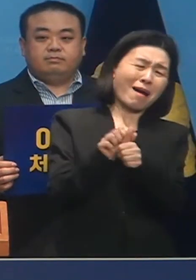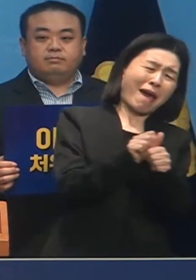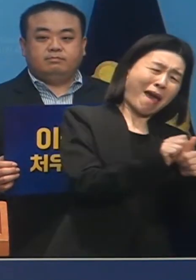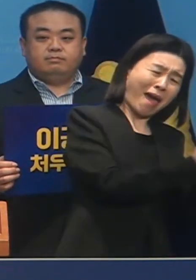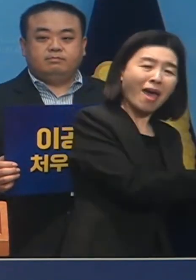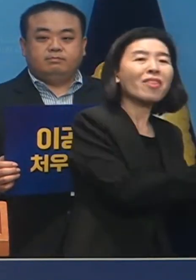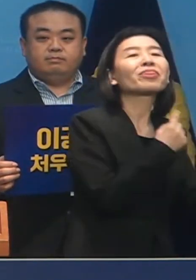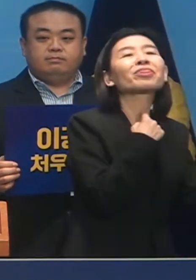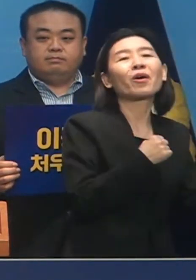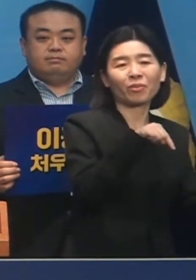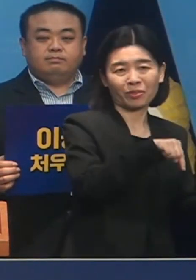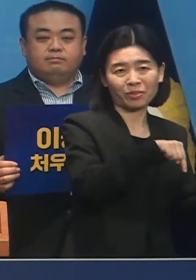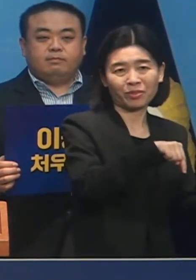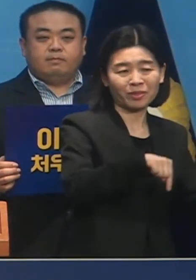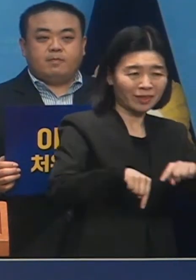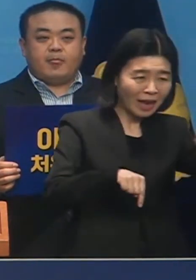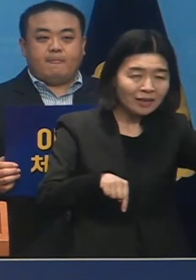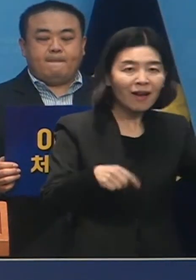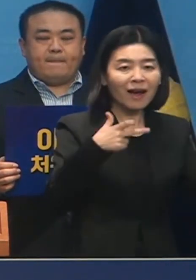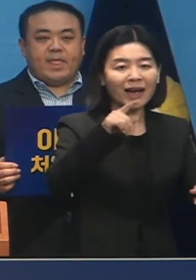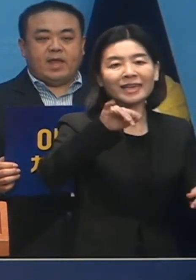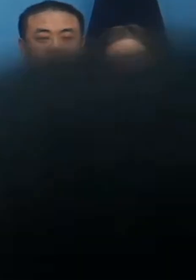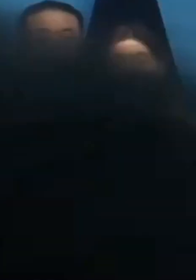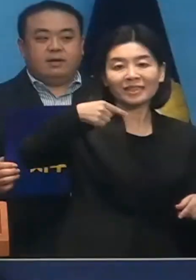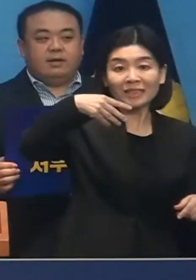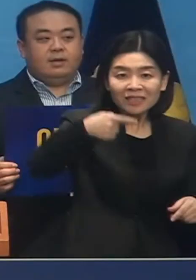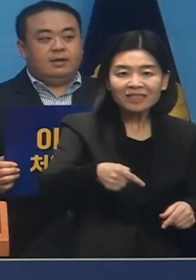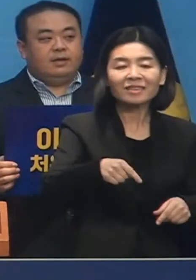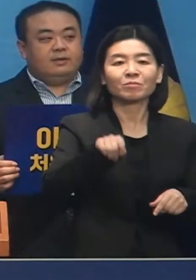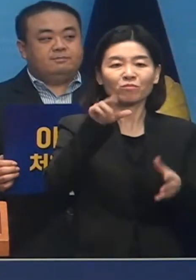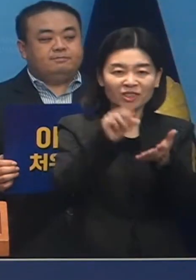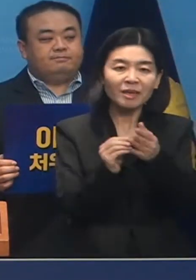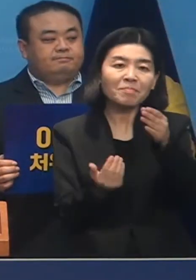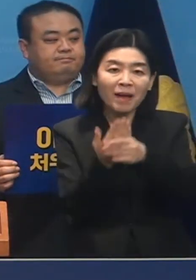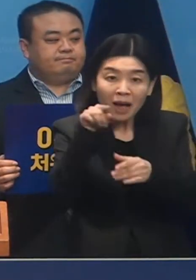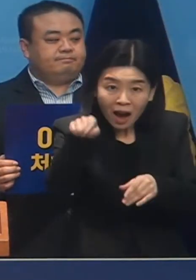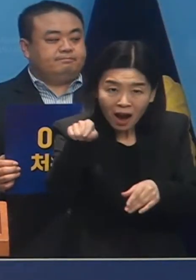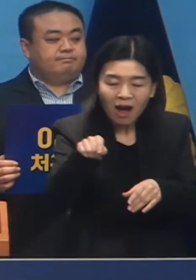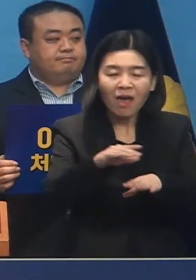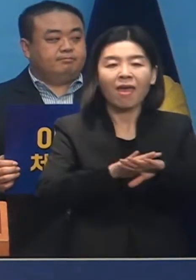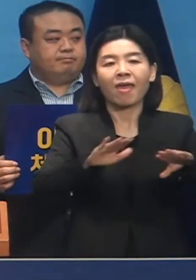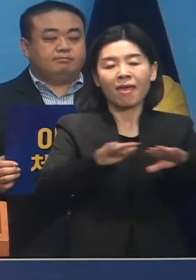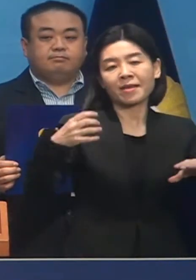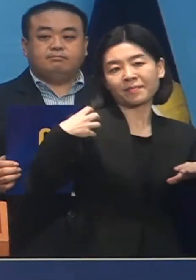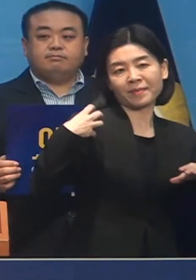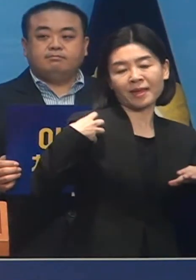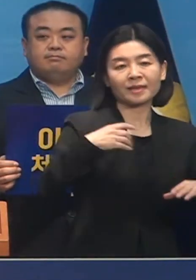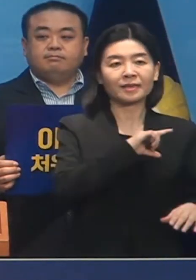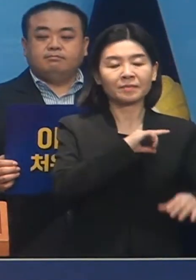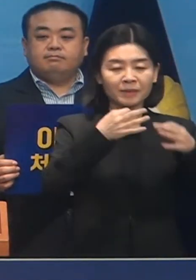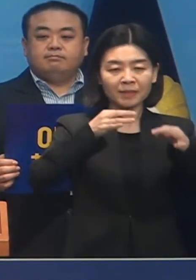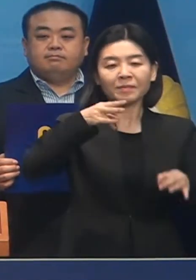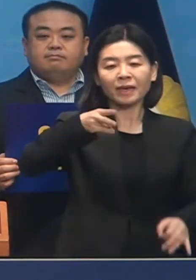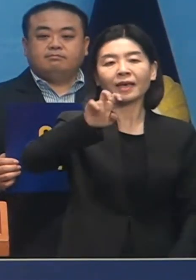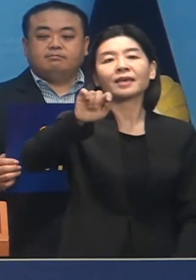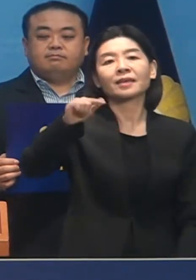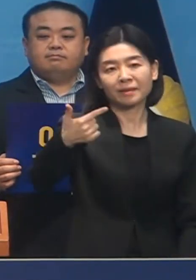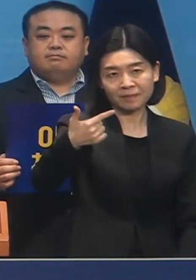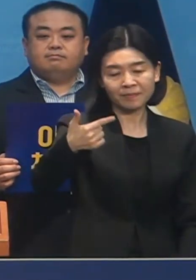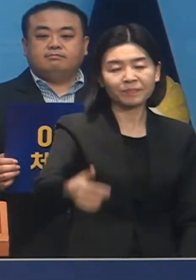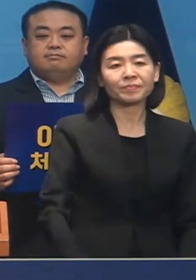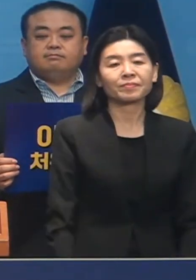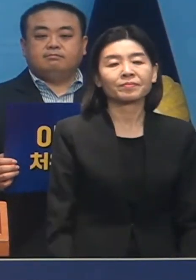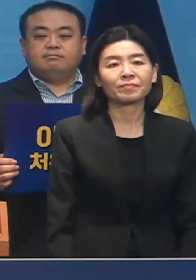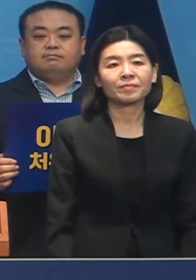구성원으로서 이틀막 대책위원회를 구성하고 공동대표를 맡았던 김혜민이라고 합니다. 저희는 이 이공계